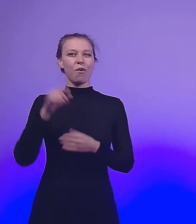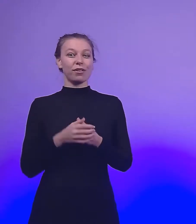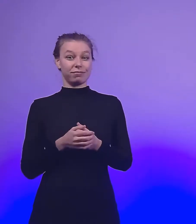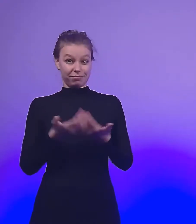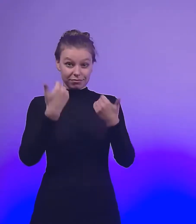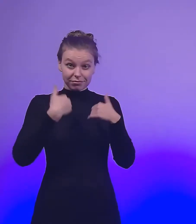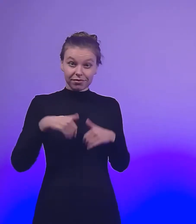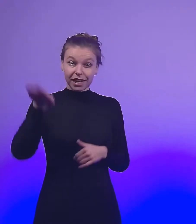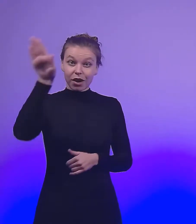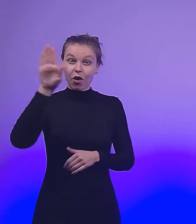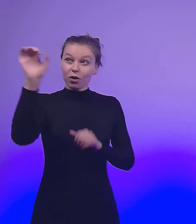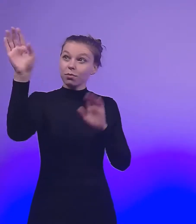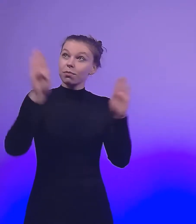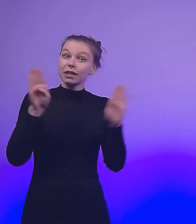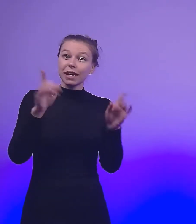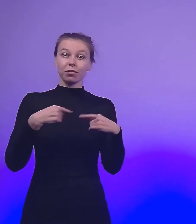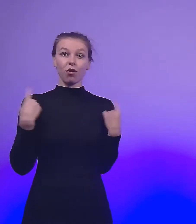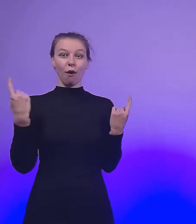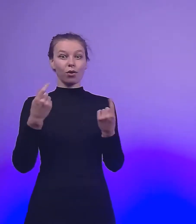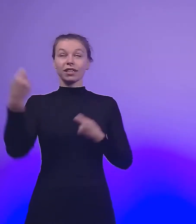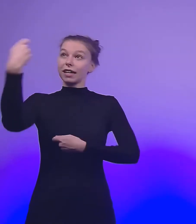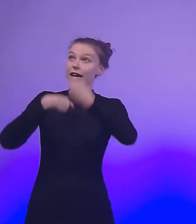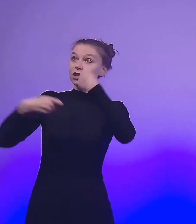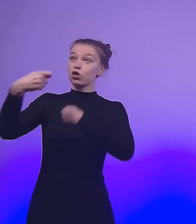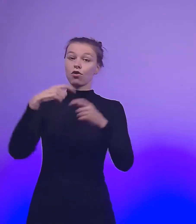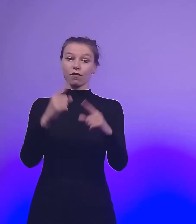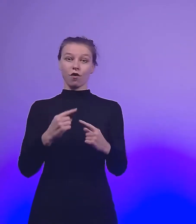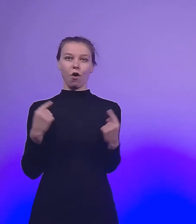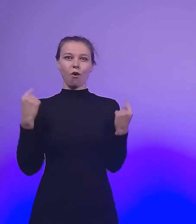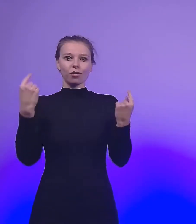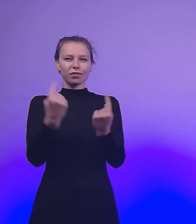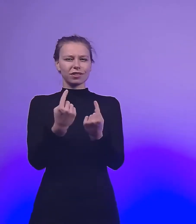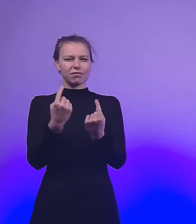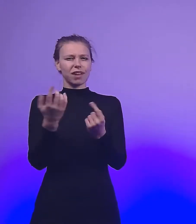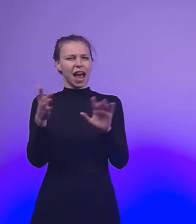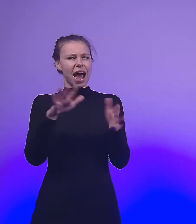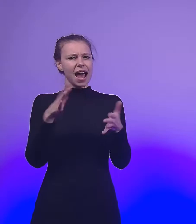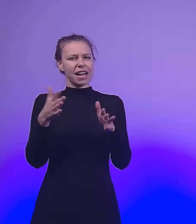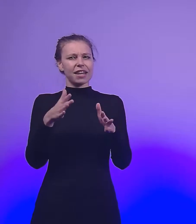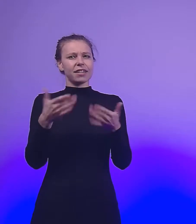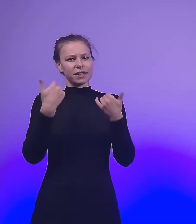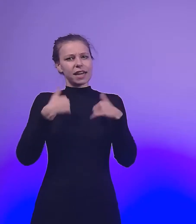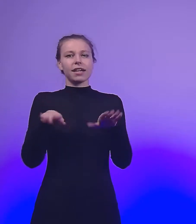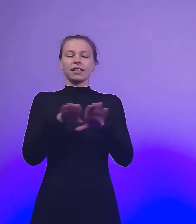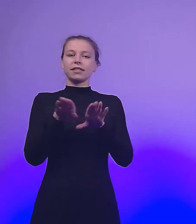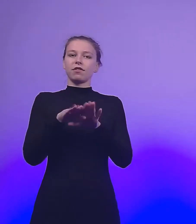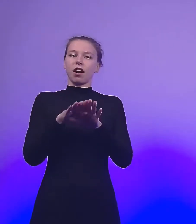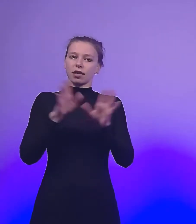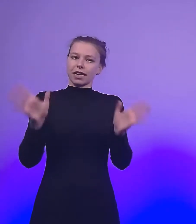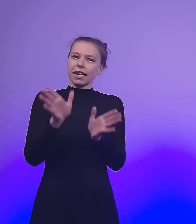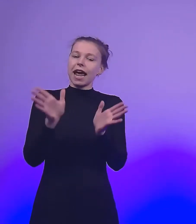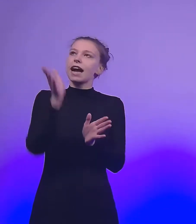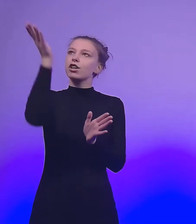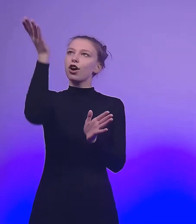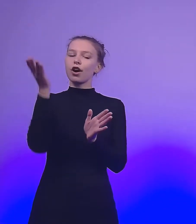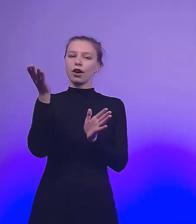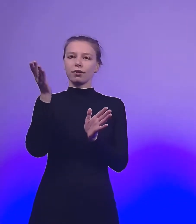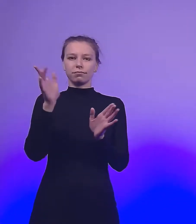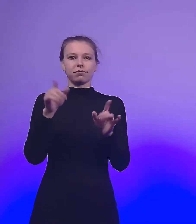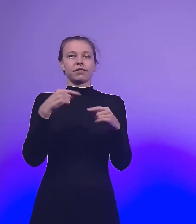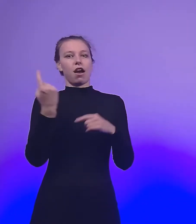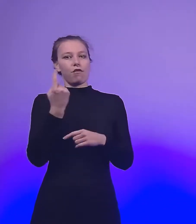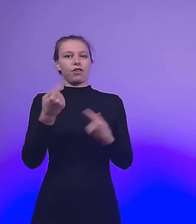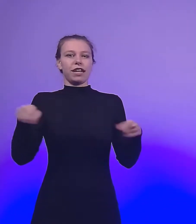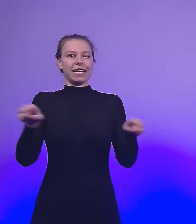God die beschermt ons en hij zorgt voor ons. En eigenlijk is de Heere God net als een herder. En daar gaan we een liedje over zingen. We gaan met elkaar